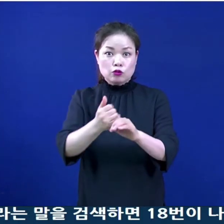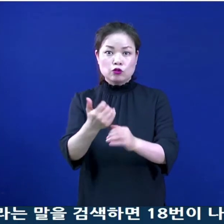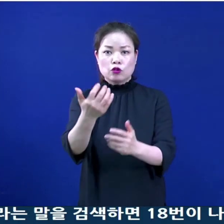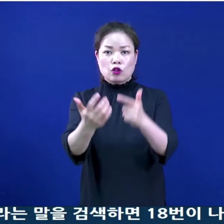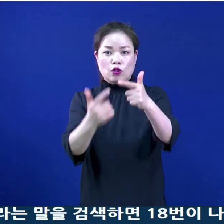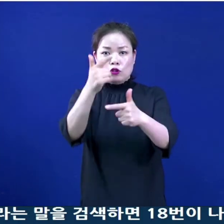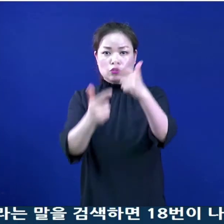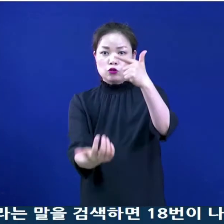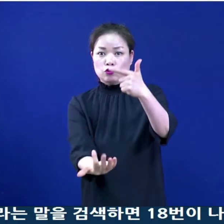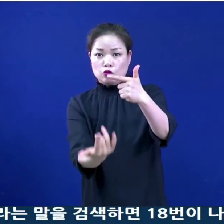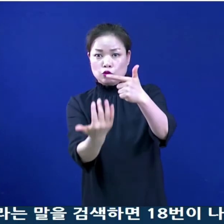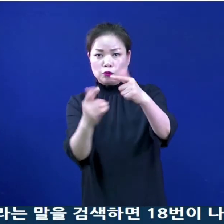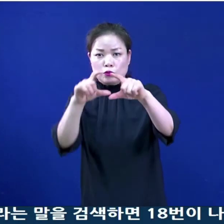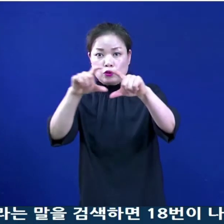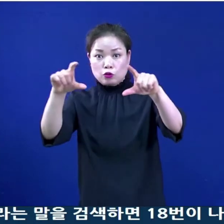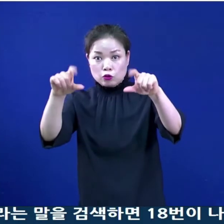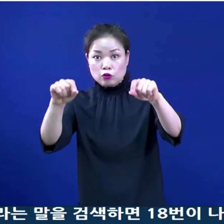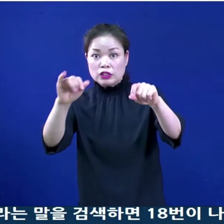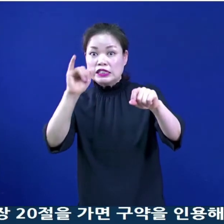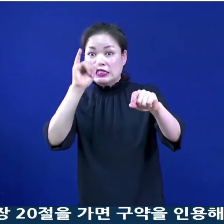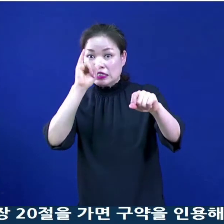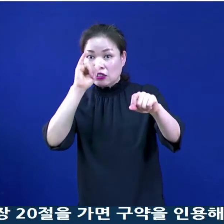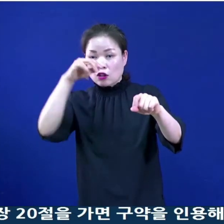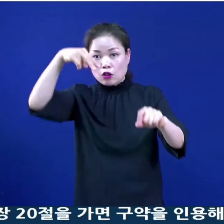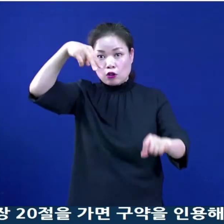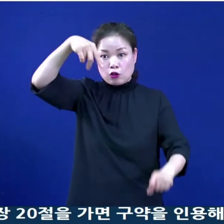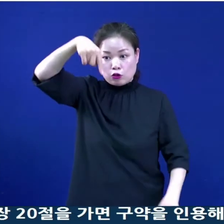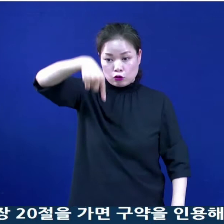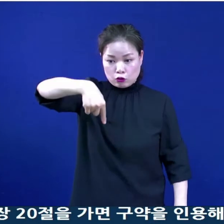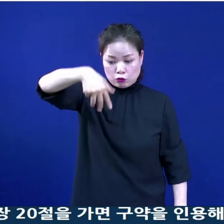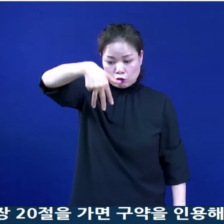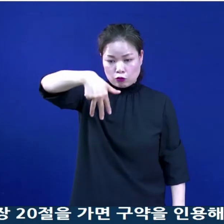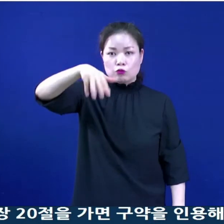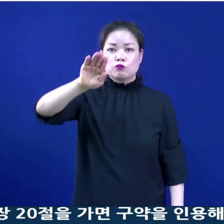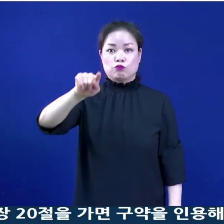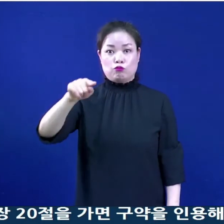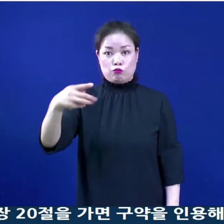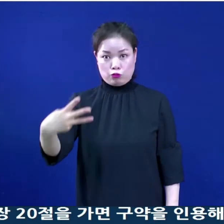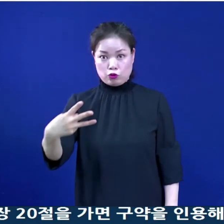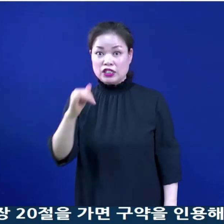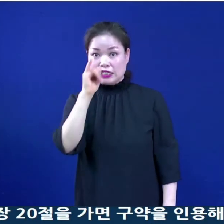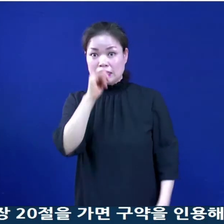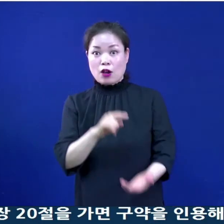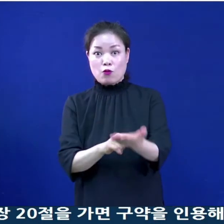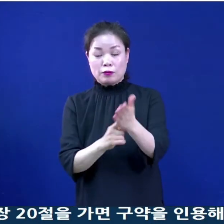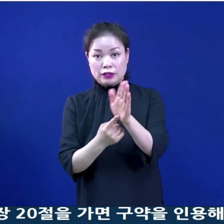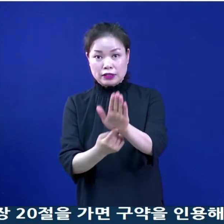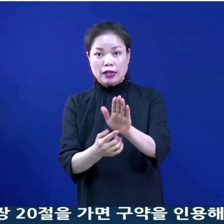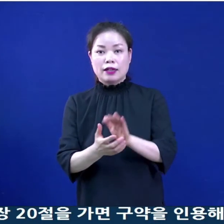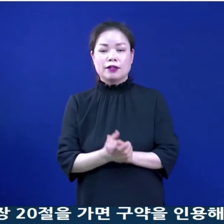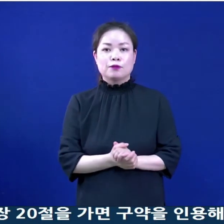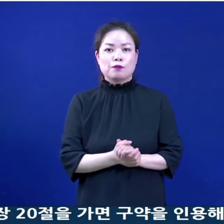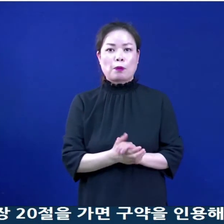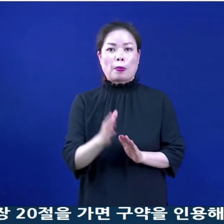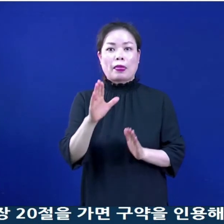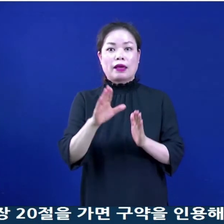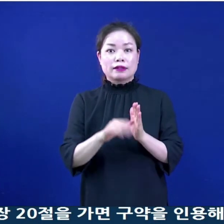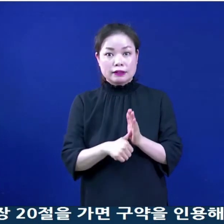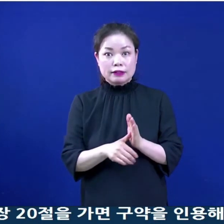숯불을 얹어 놓은 것 같은 거야. 이런 표현이 그 잠언에서 인용이 나옵니다. 그때 숯불이 등장합니다.